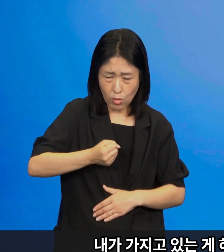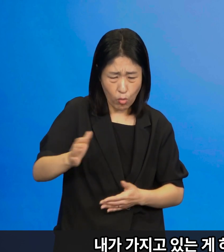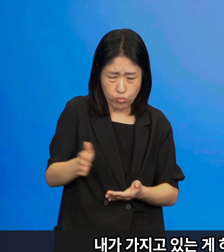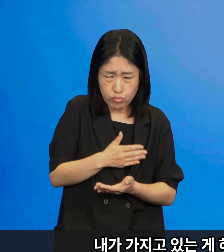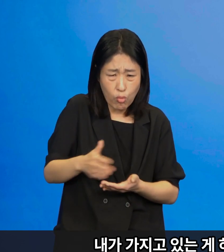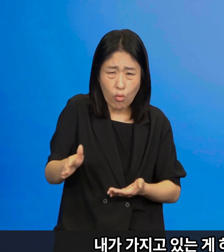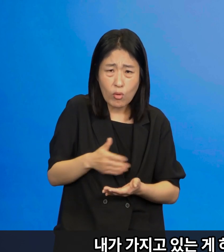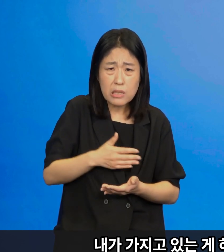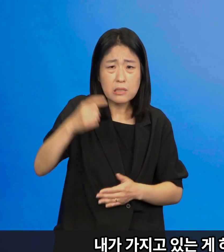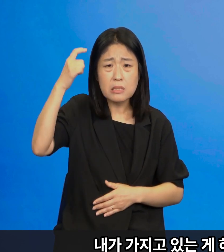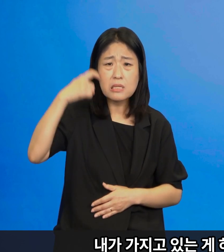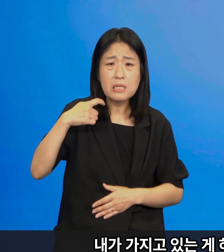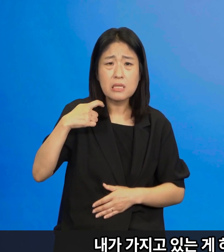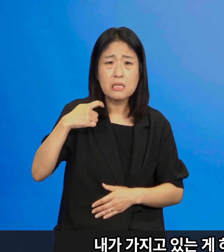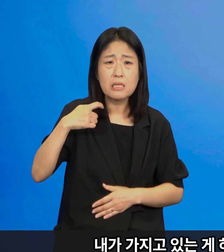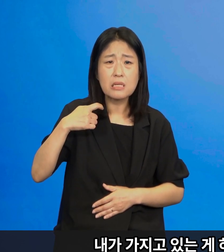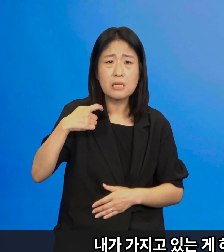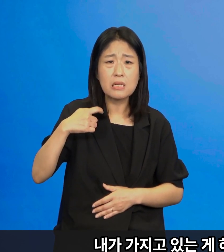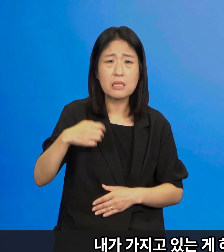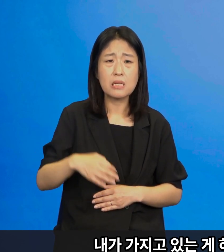같은 거예요.